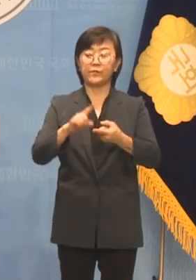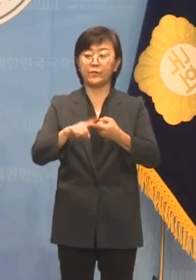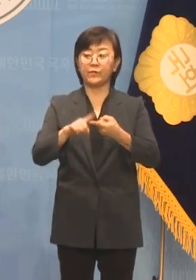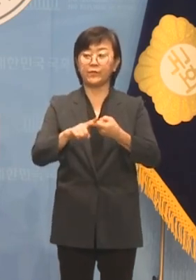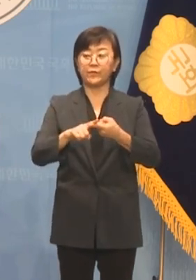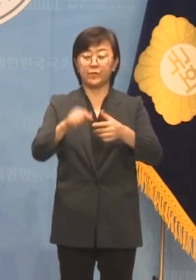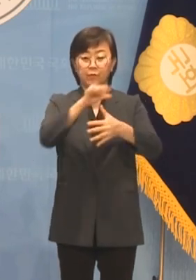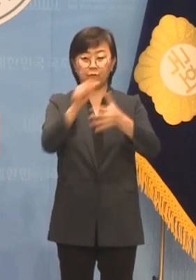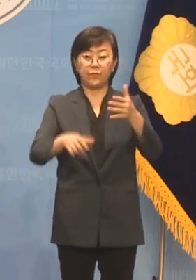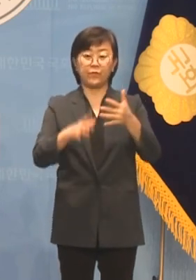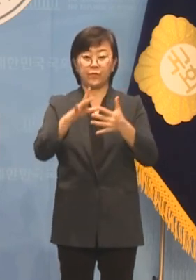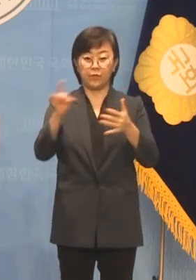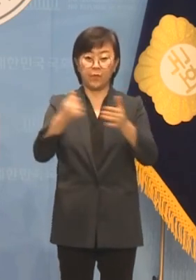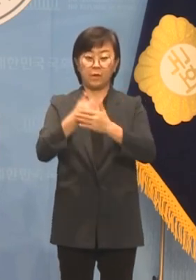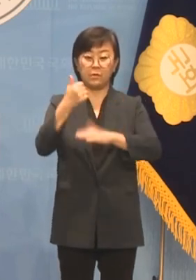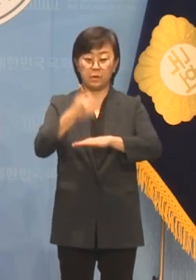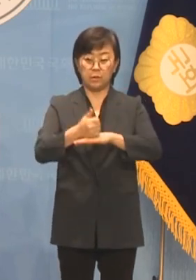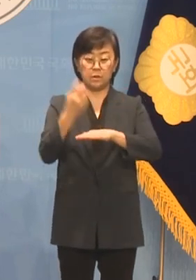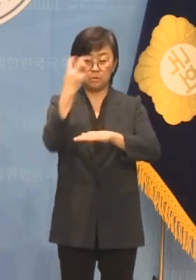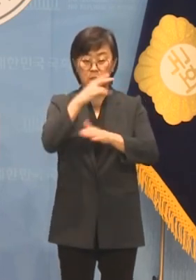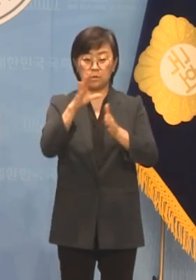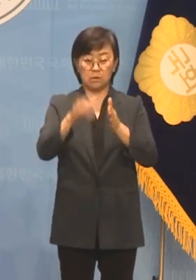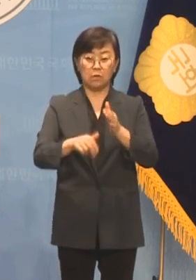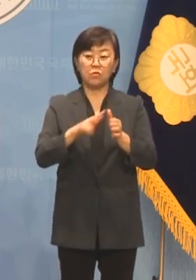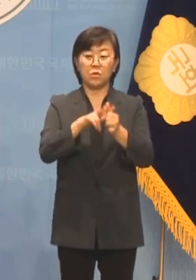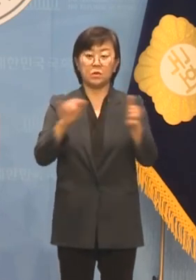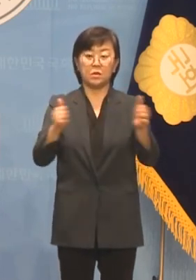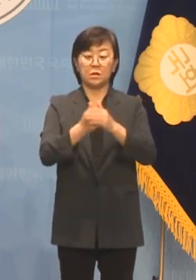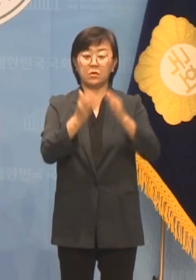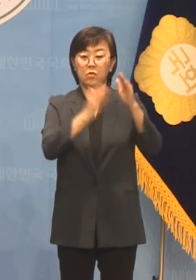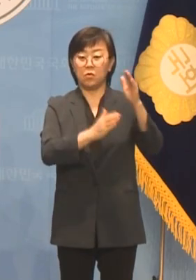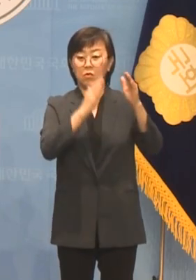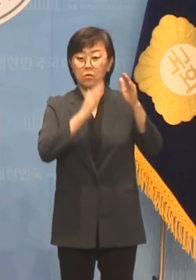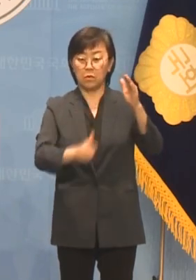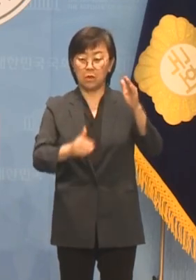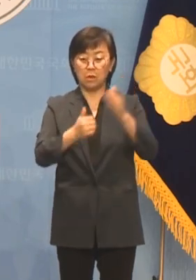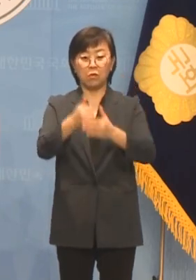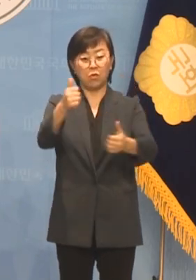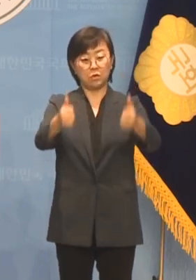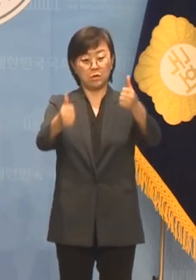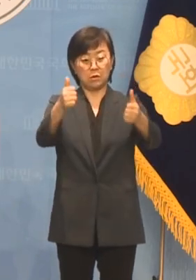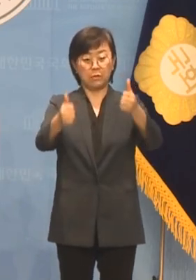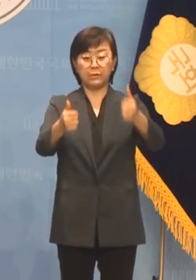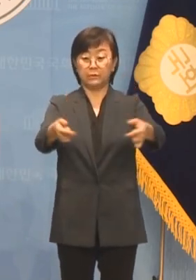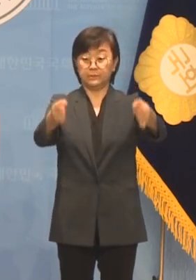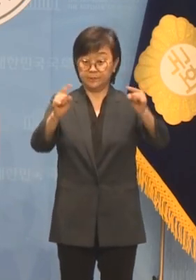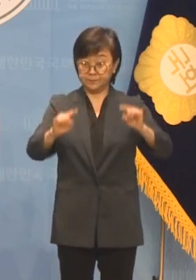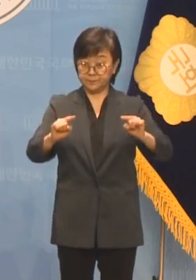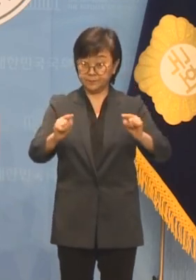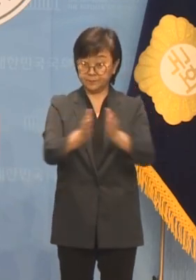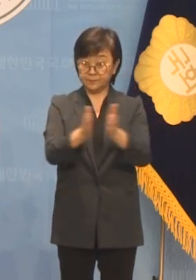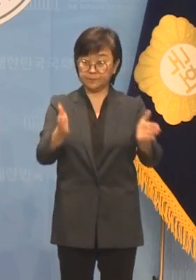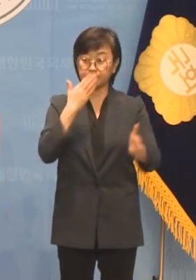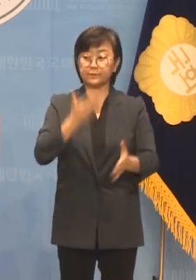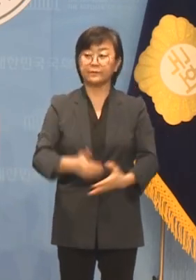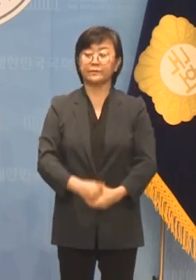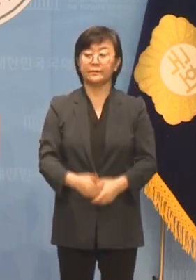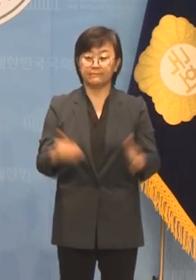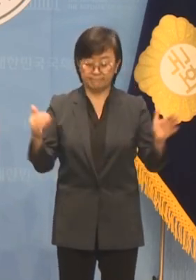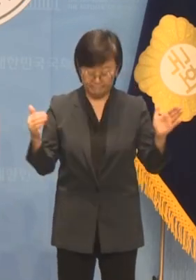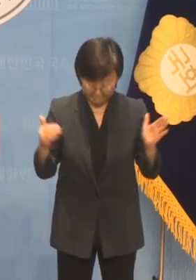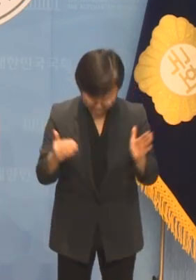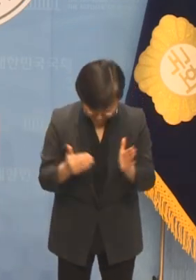컷오프와 순위 선정은 심사 때 후보자의 공개 오디션을 실시할 수 있다.